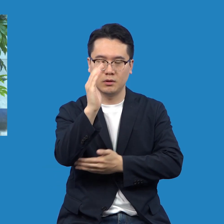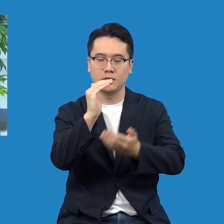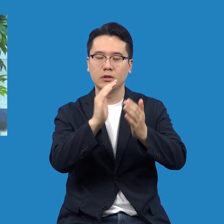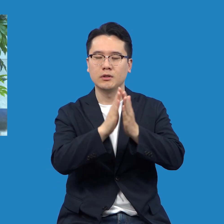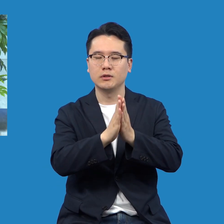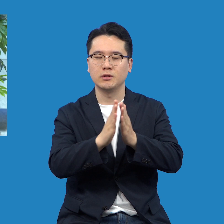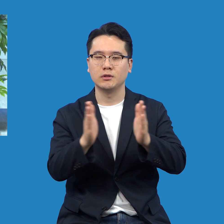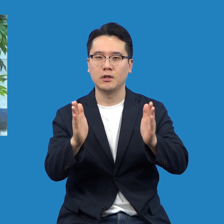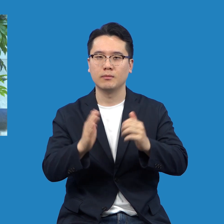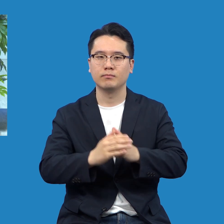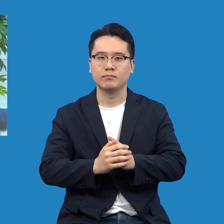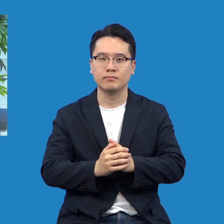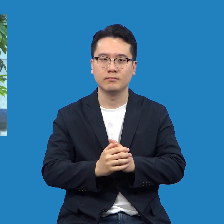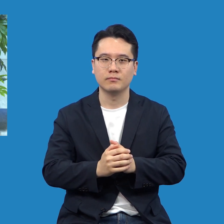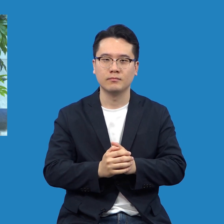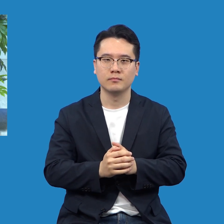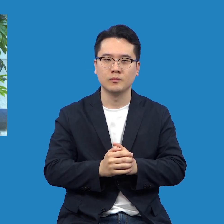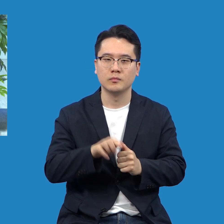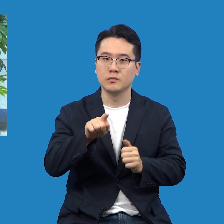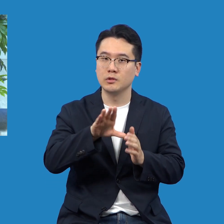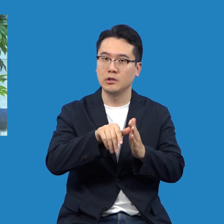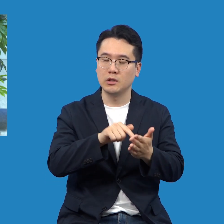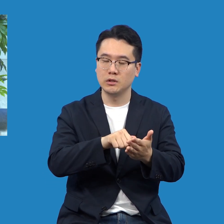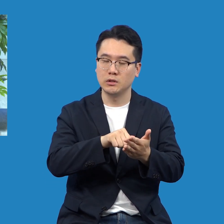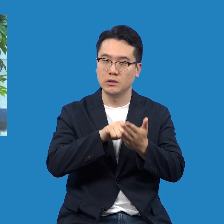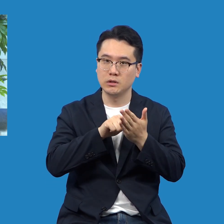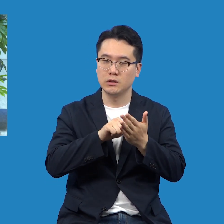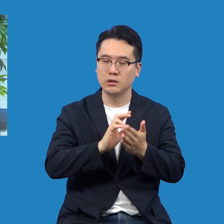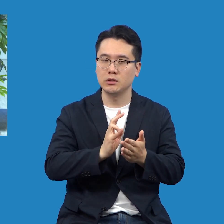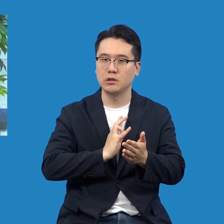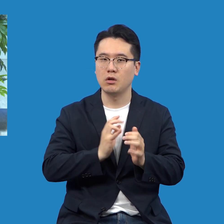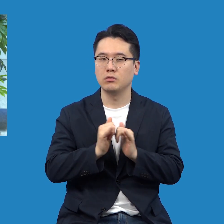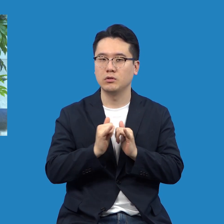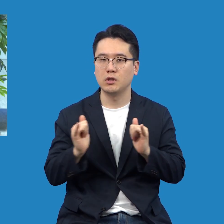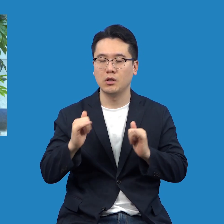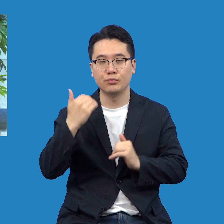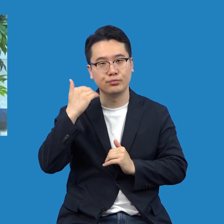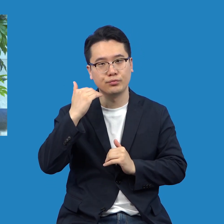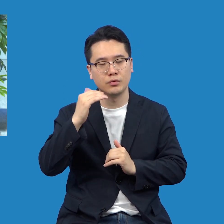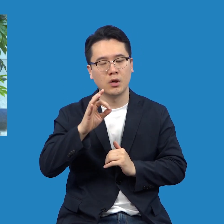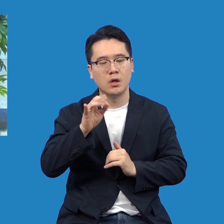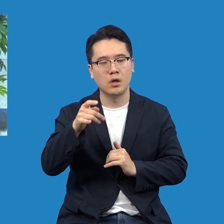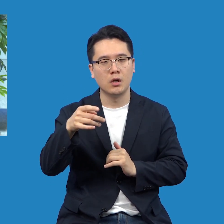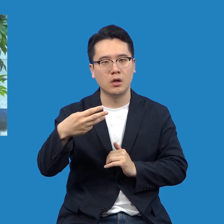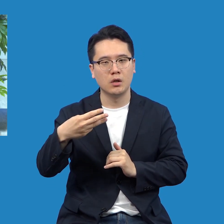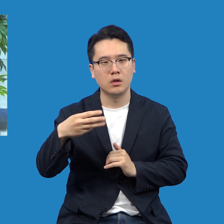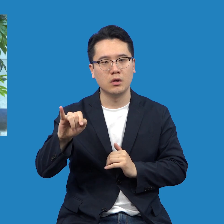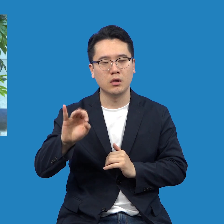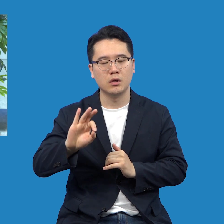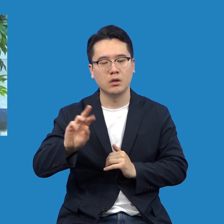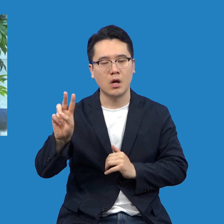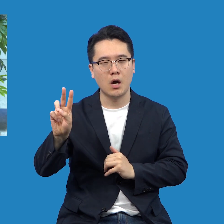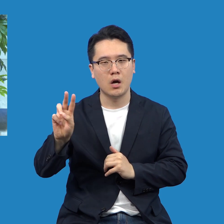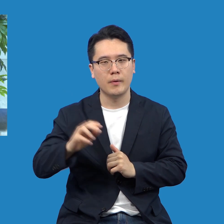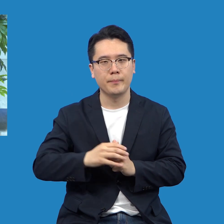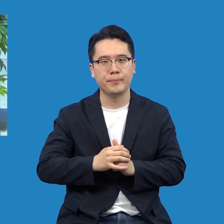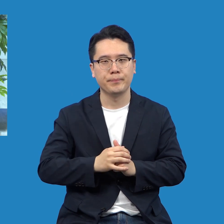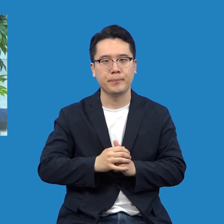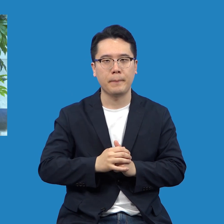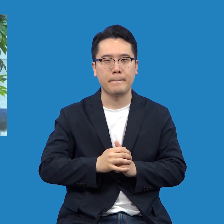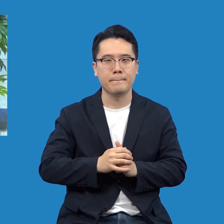그때 등장하는 예언자는 엘리야라는 예언자였습니다. 엘리야라고 하는